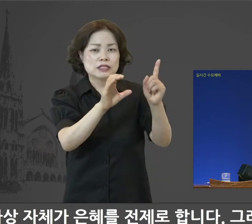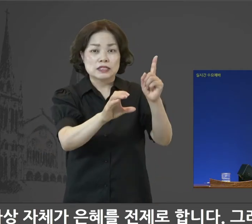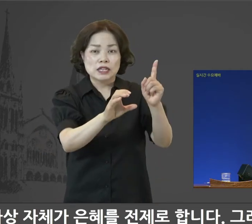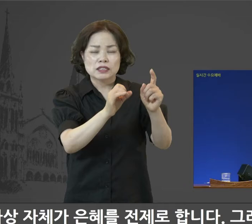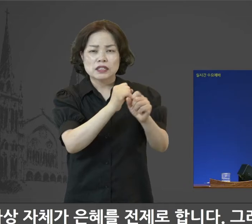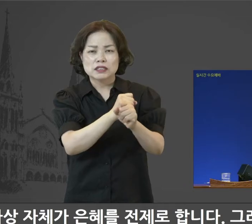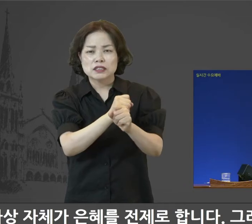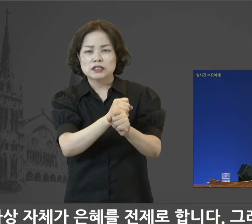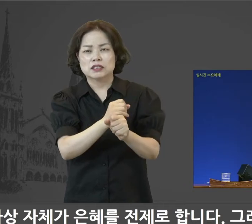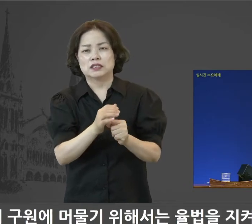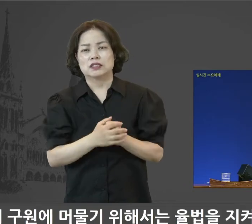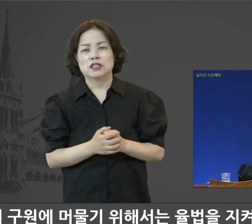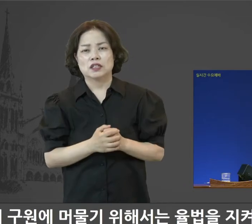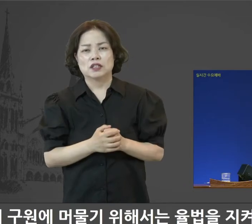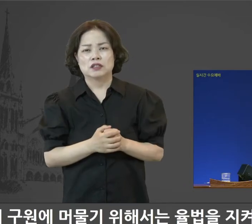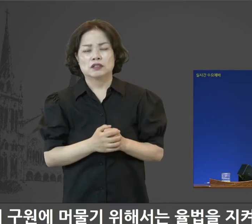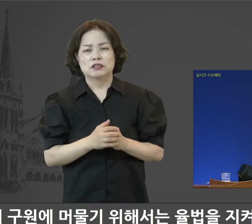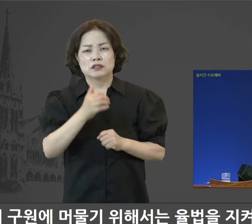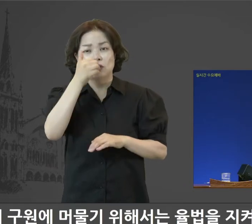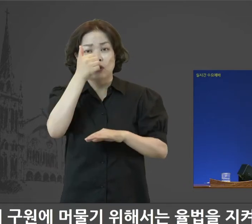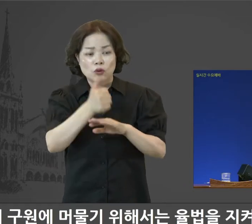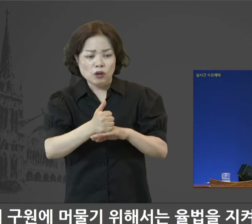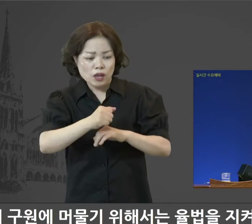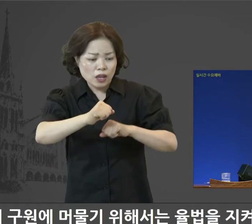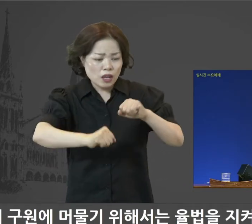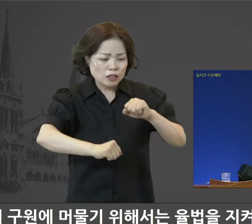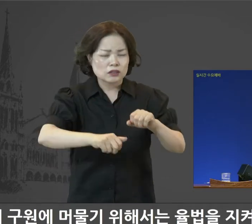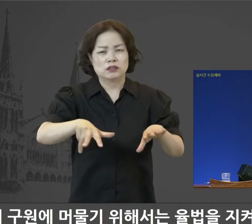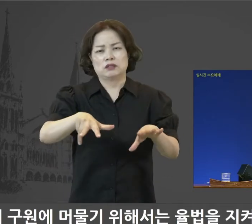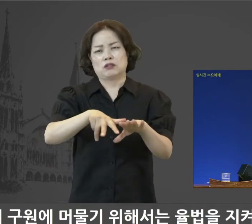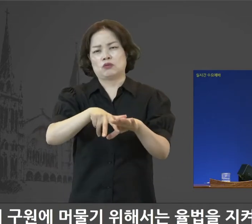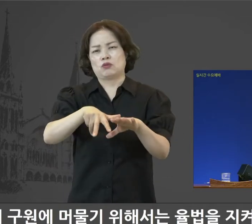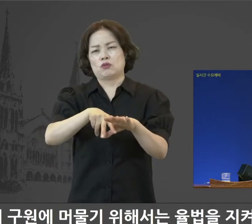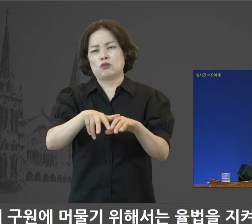당시에 이르러서는 결국은 행위의 종교로,